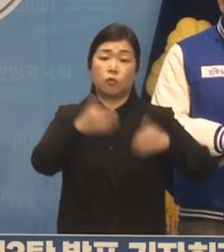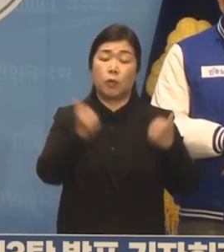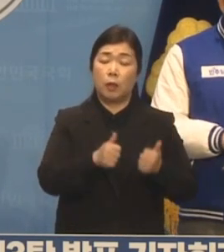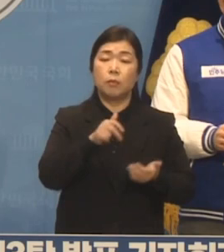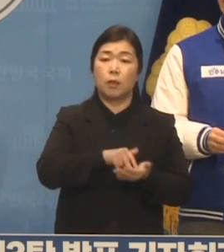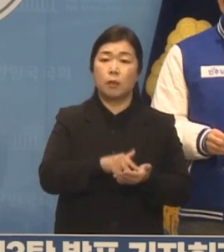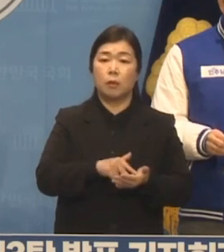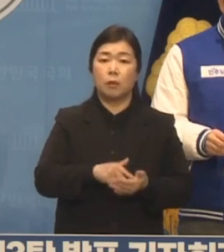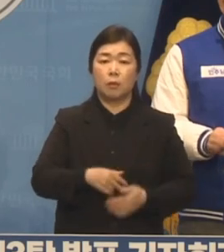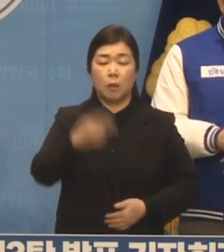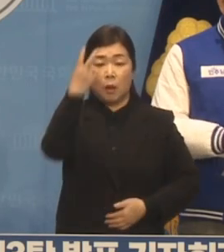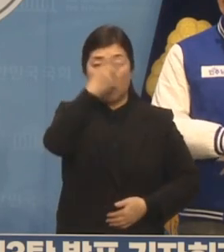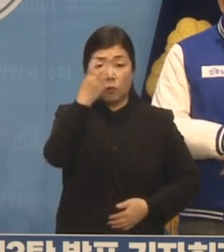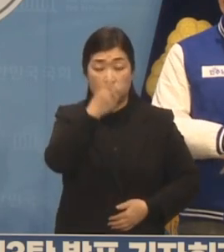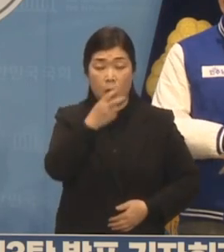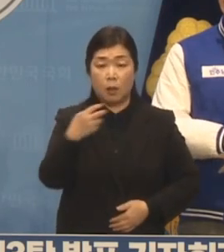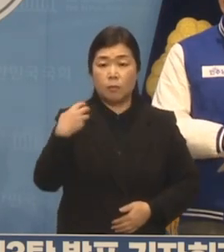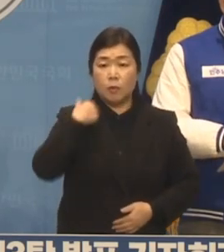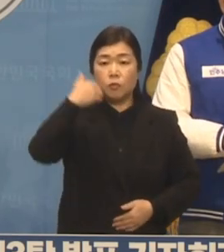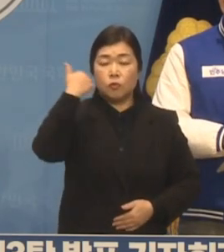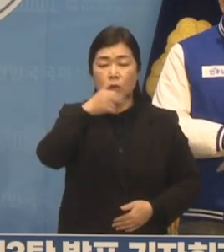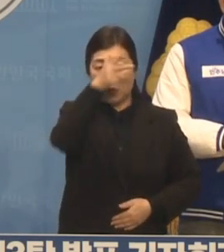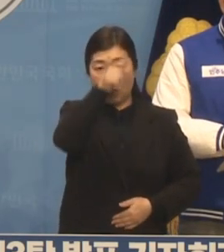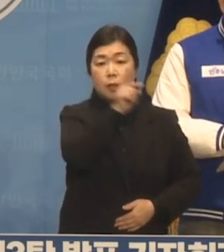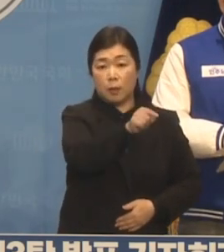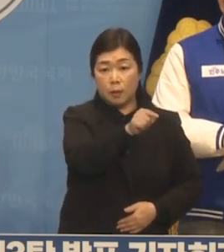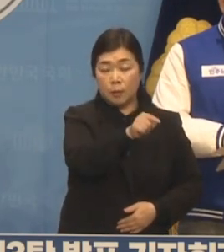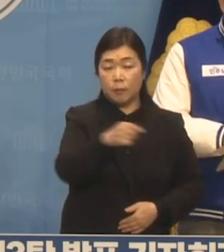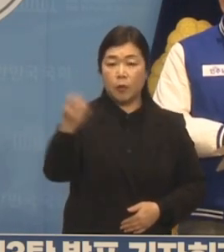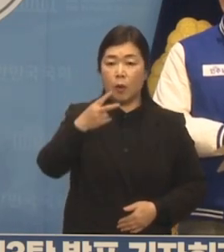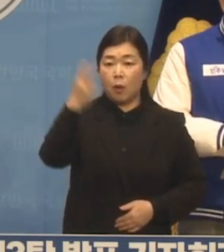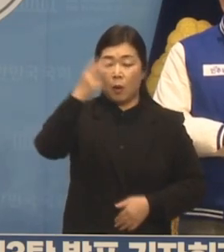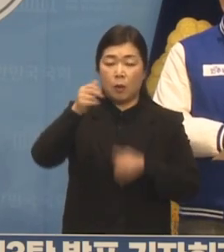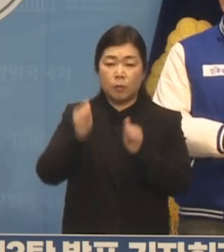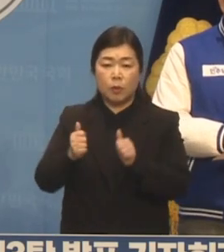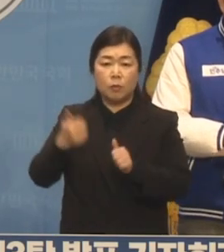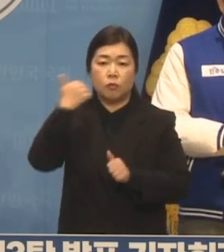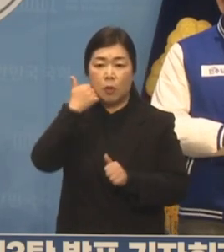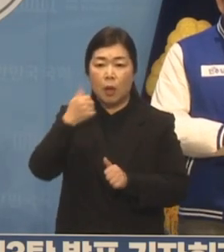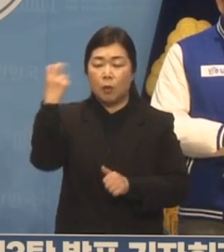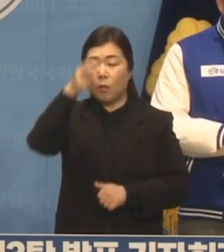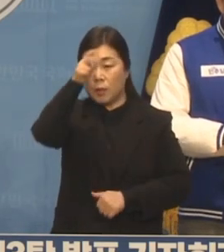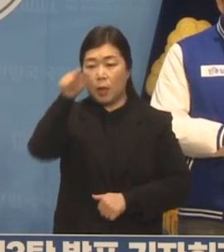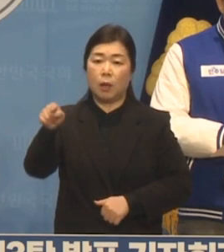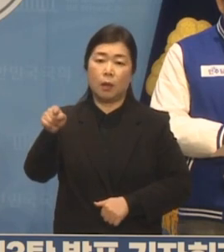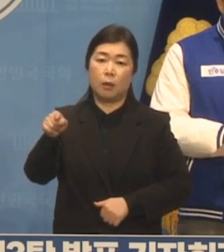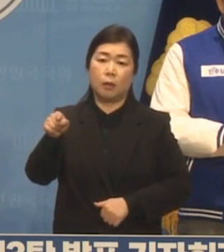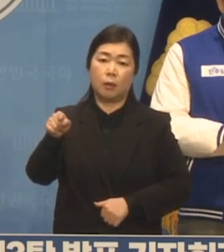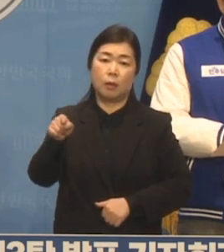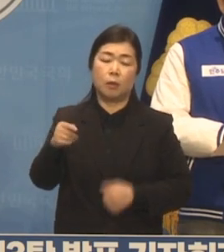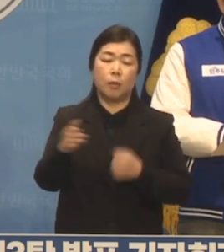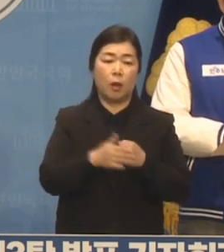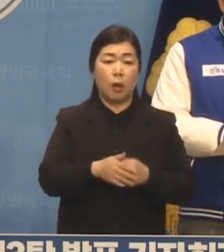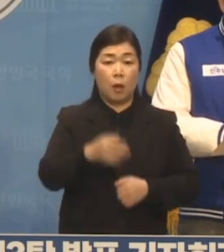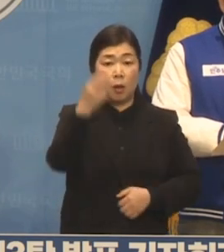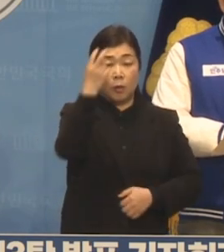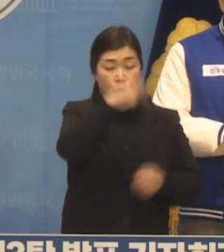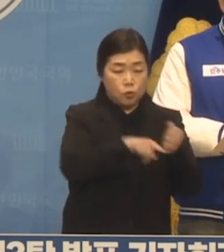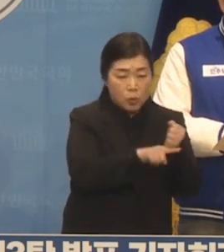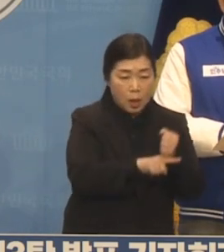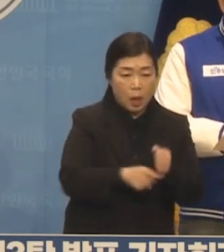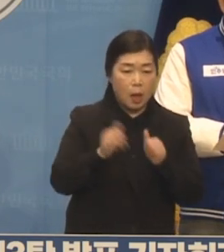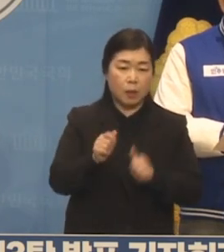담당하는 검찰 사이에 견제와 균형의 민주주의 원리를 구현하는 수사 기소 분리와